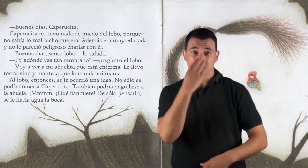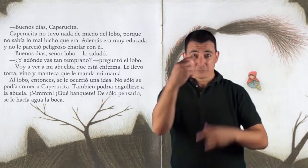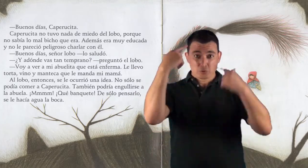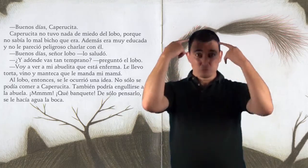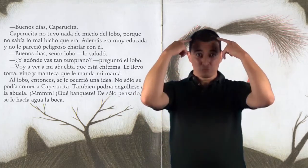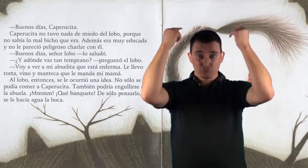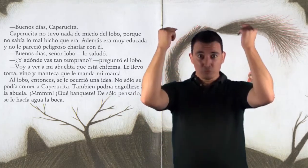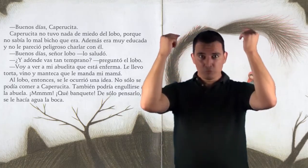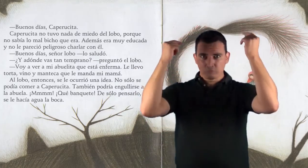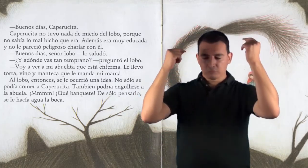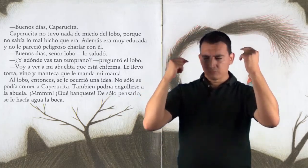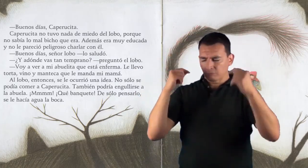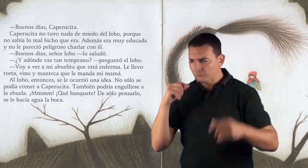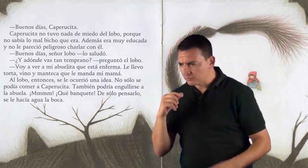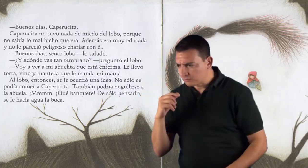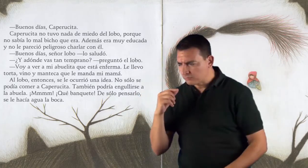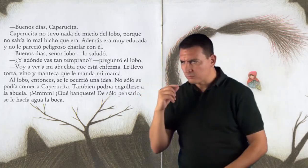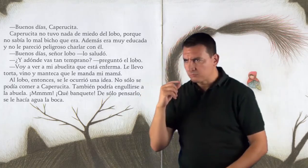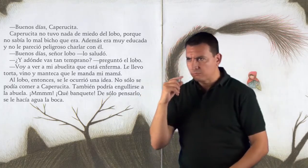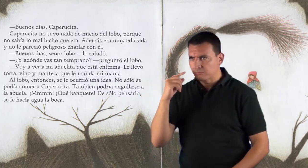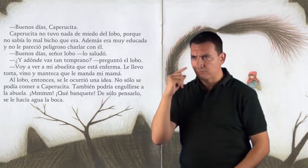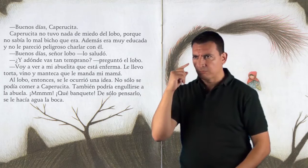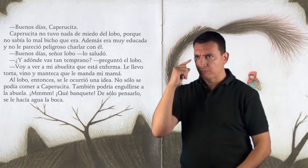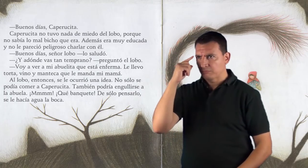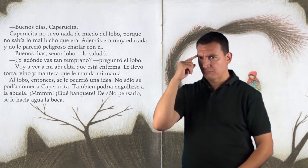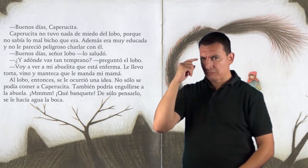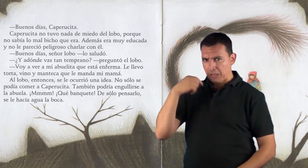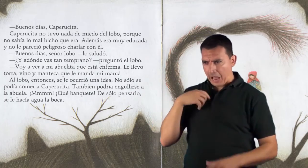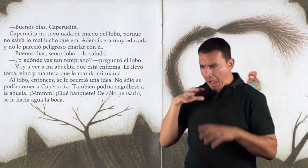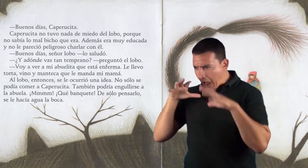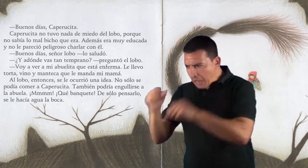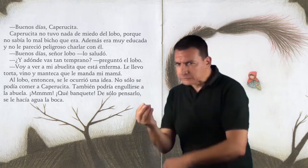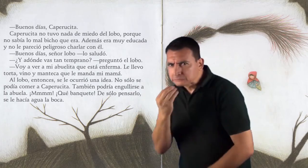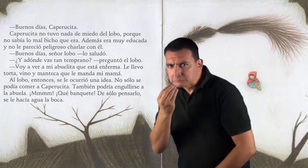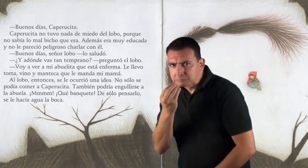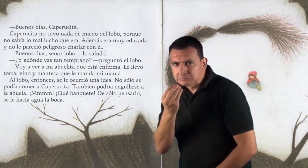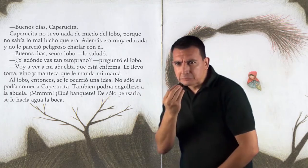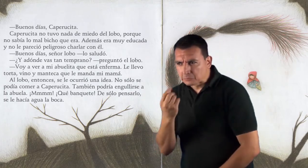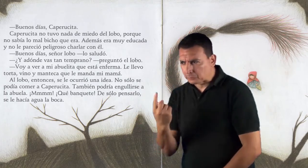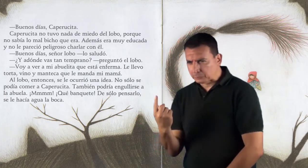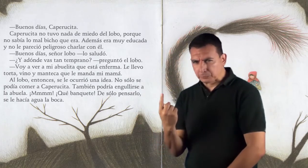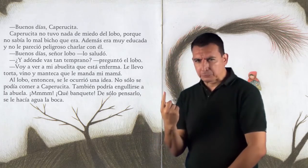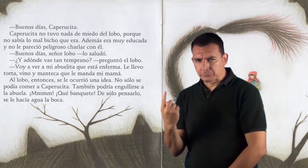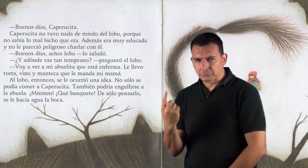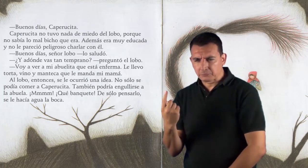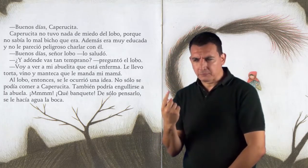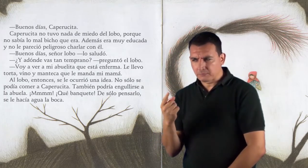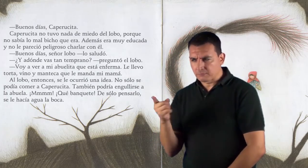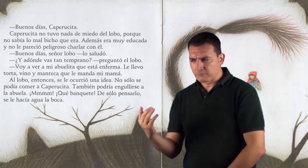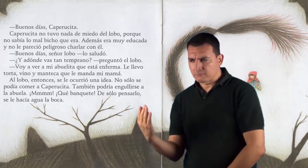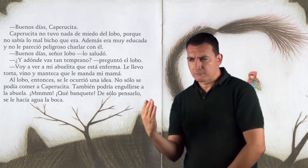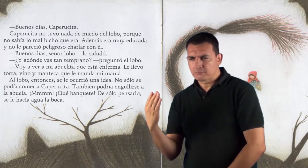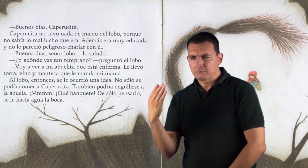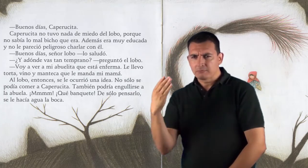Al lobo, entonces, se le ocurrió una idea. No solo se podía comer a